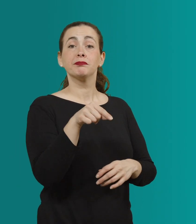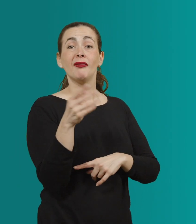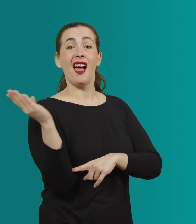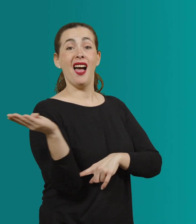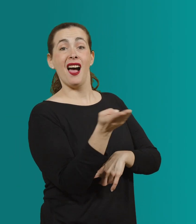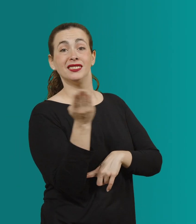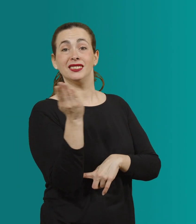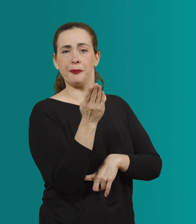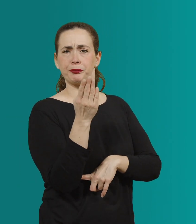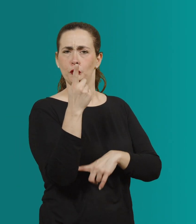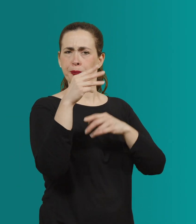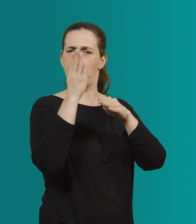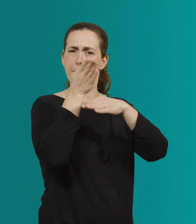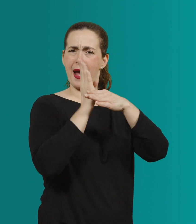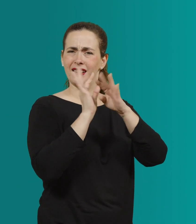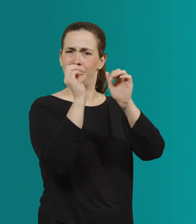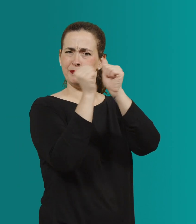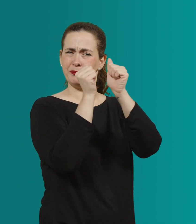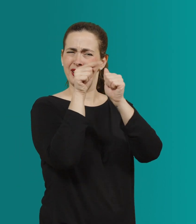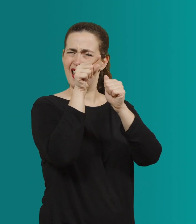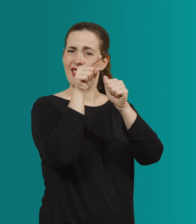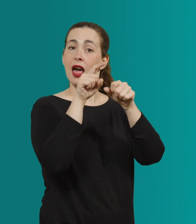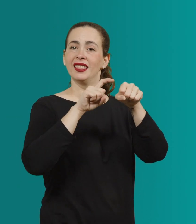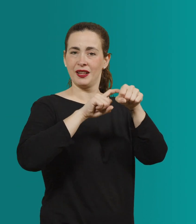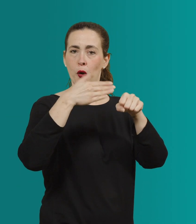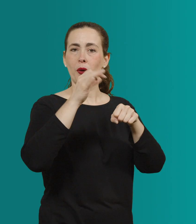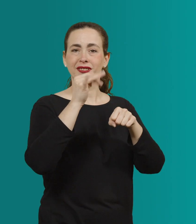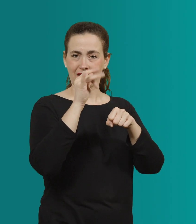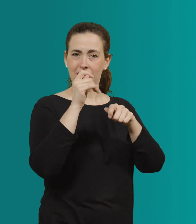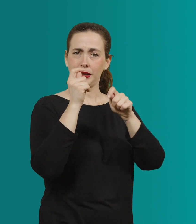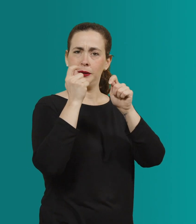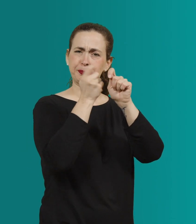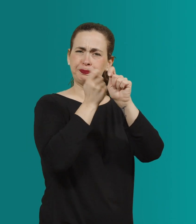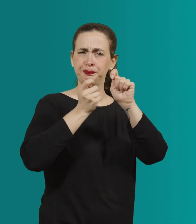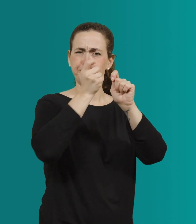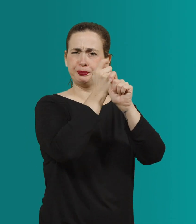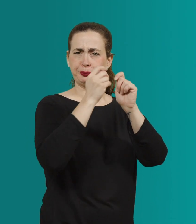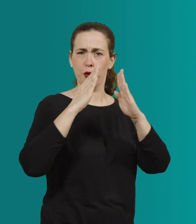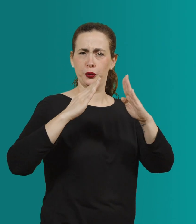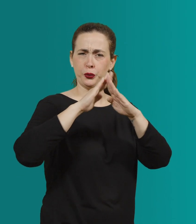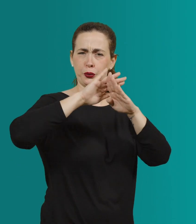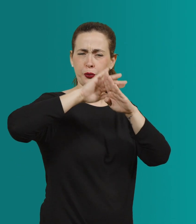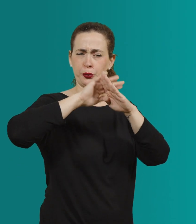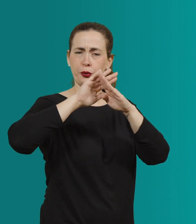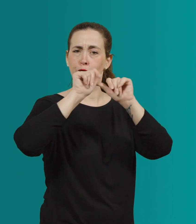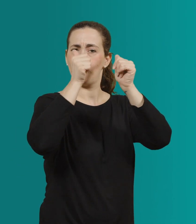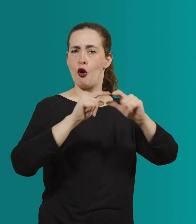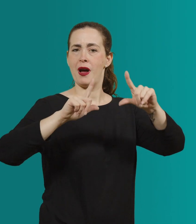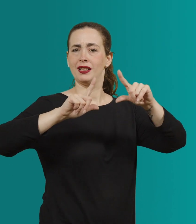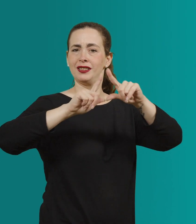Destral que consta d'una part de pedra basàltica, repicada i polida piriforme, amb una part més ampla amb